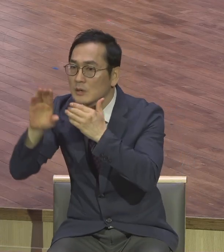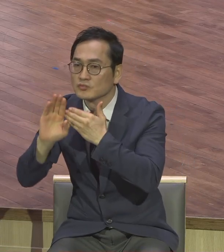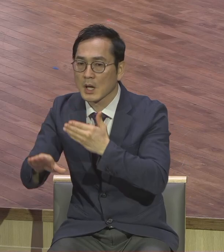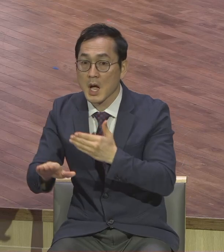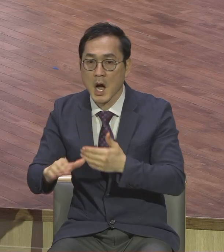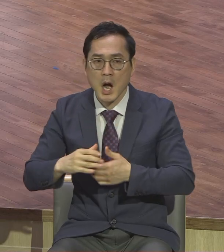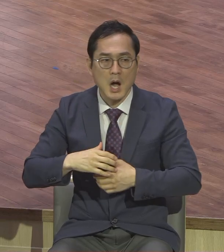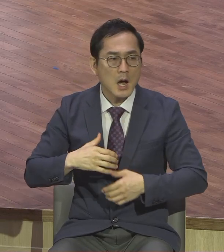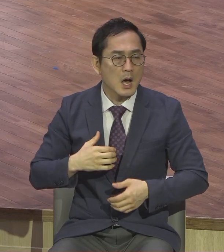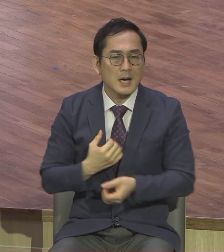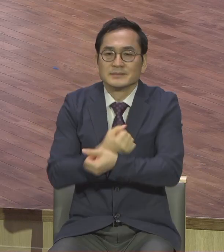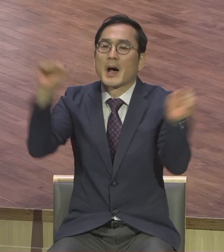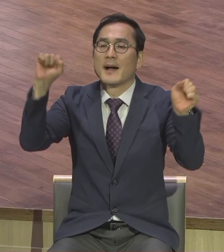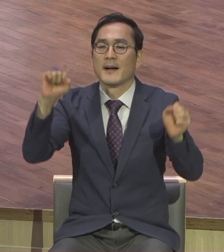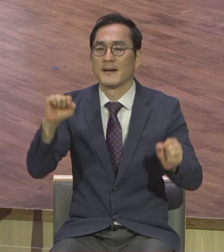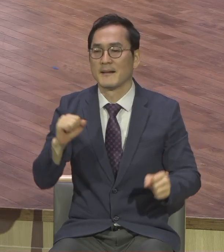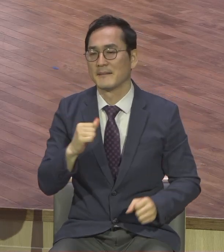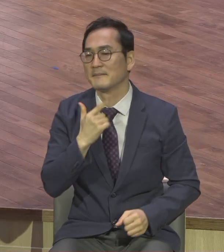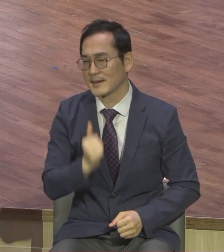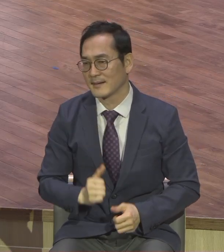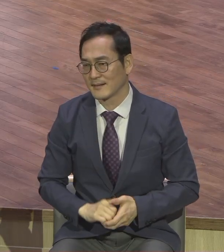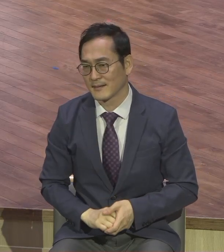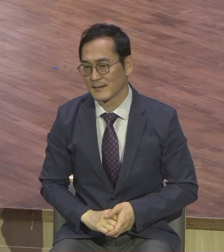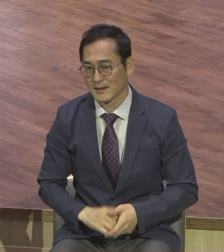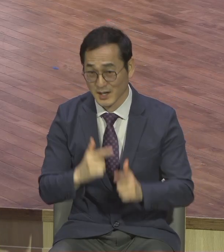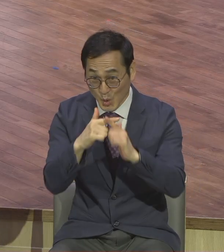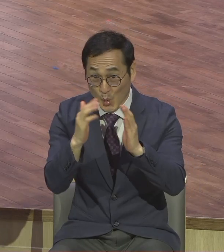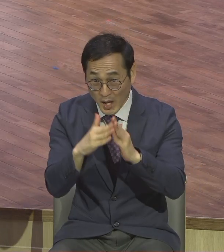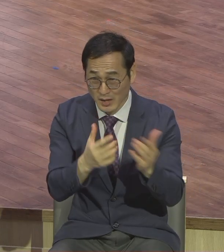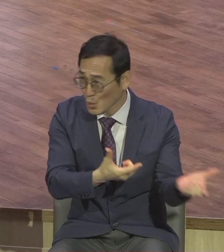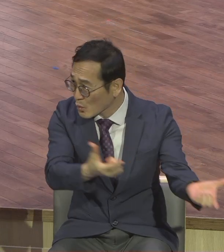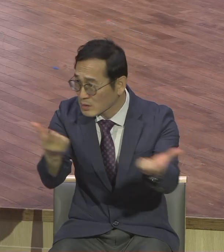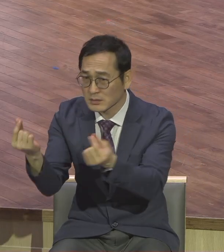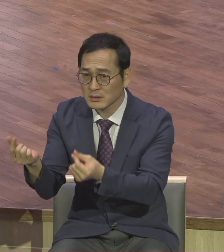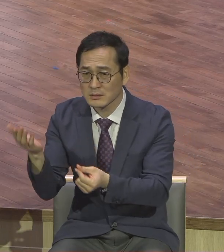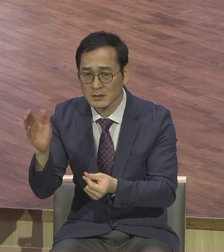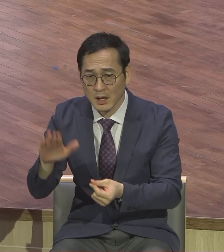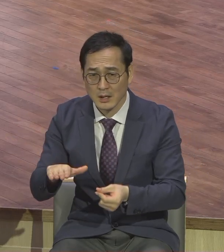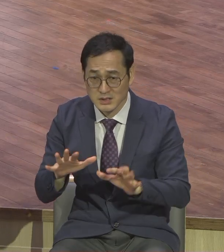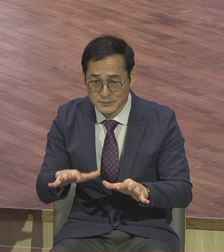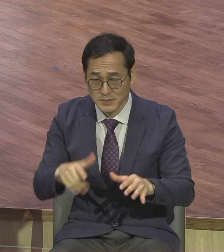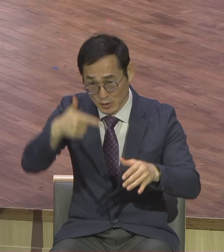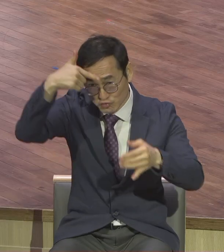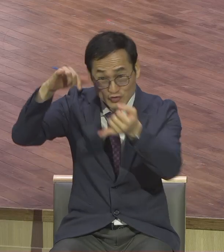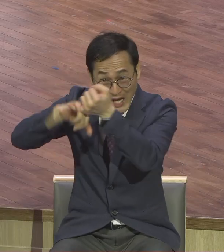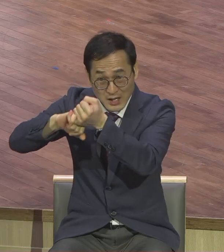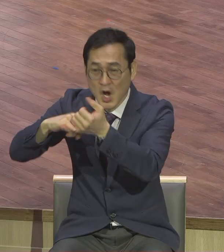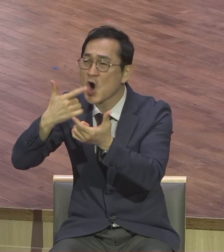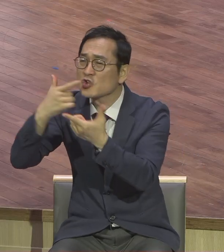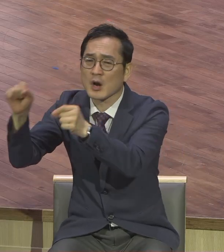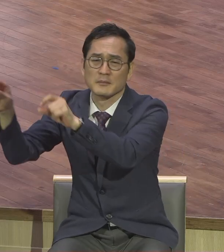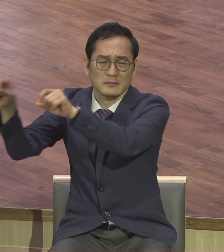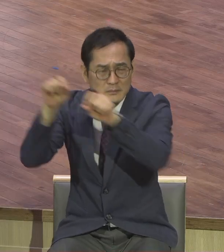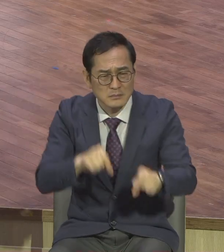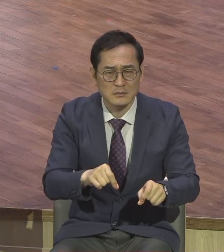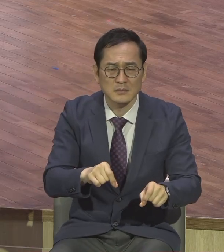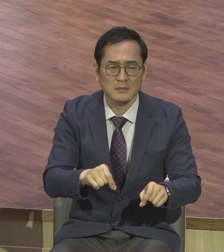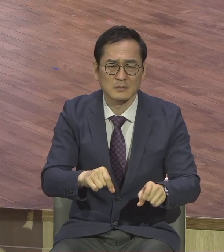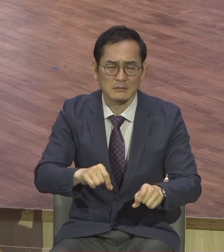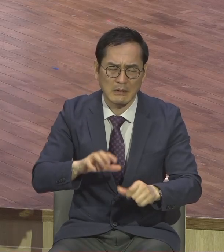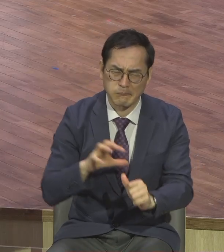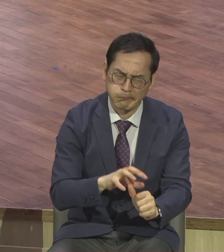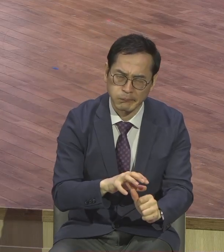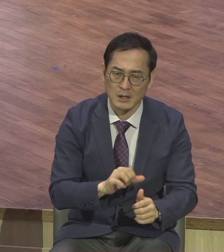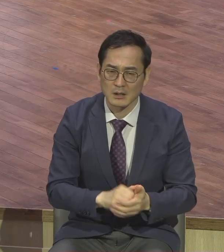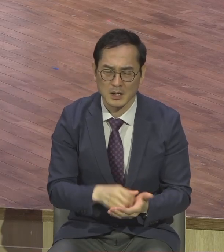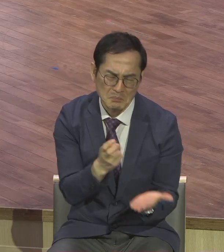같은 복음이라 하는데 같은 교회인데 이 구약시대도 아니고 이 시대에 이렇게 복음이 있는데 이걸 내가